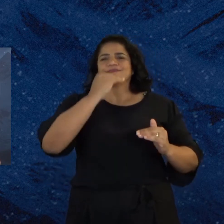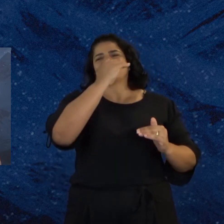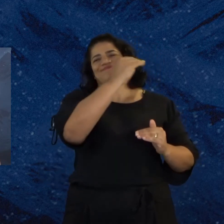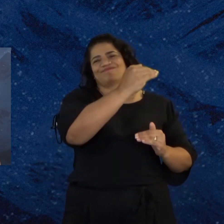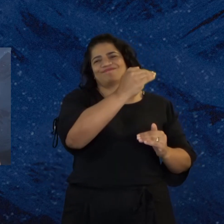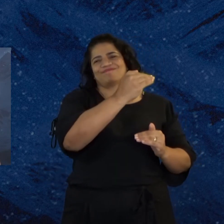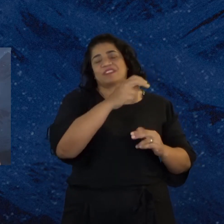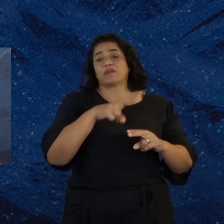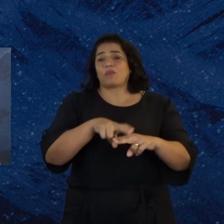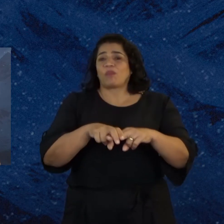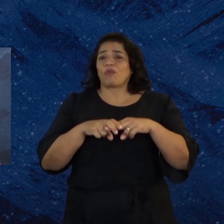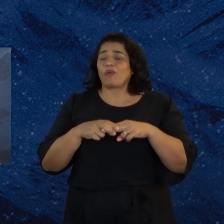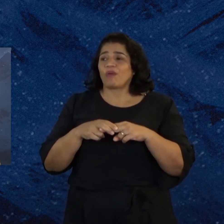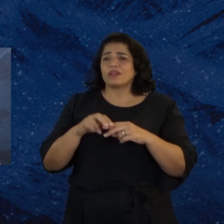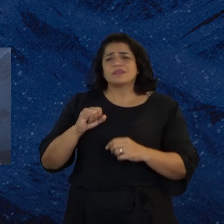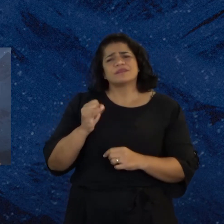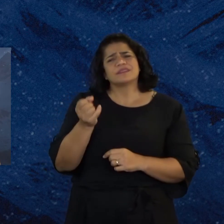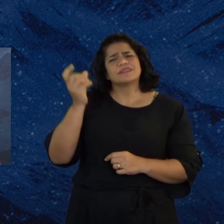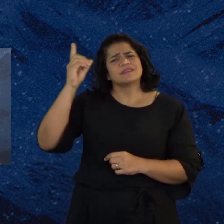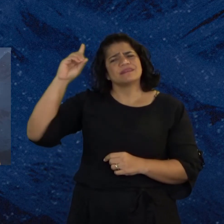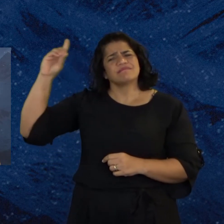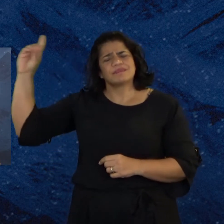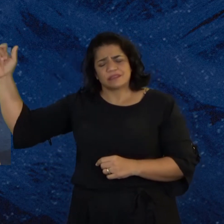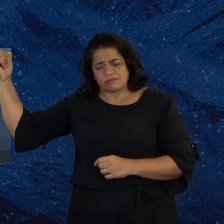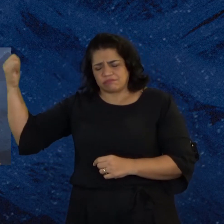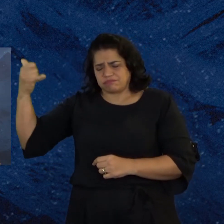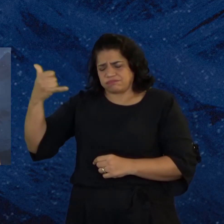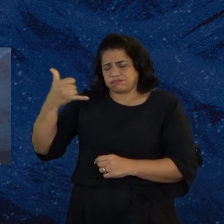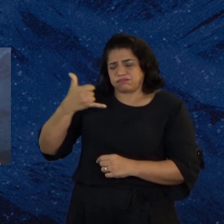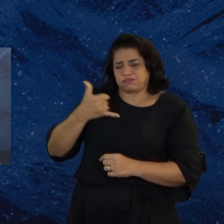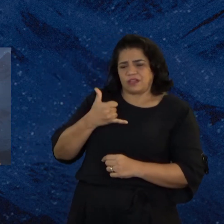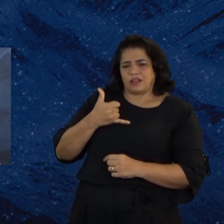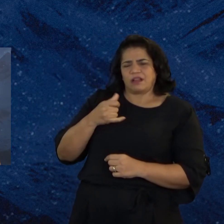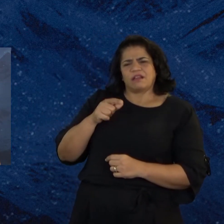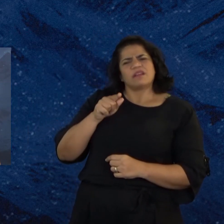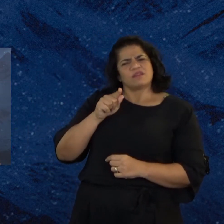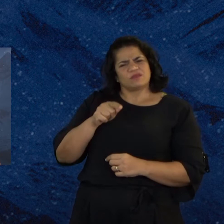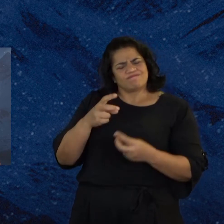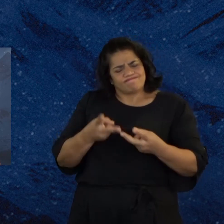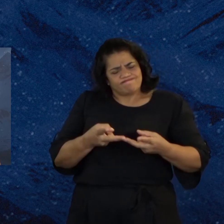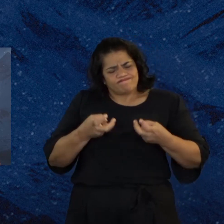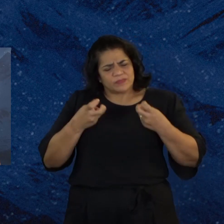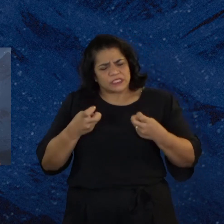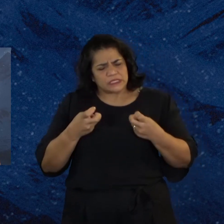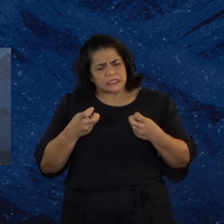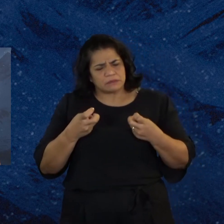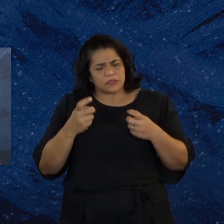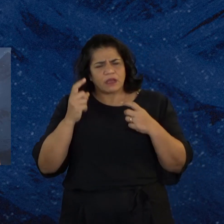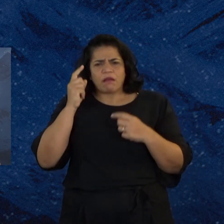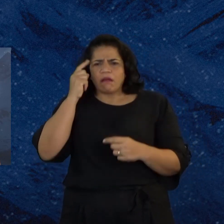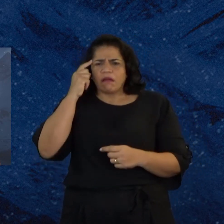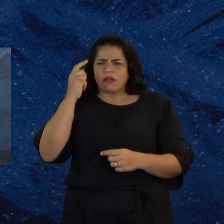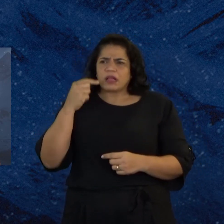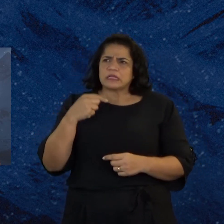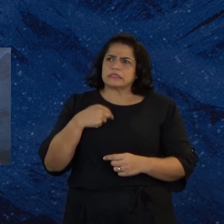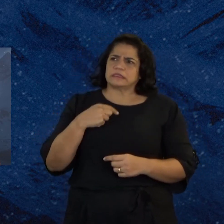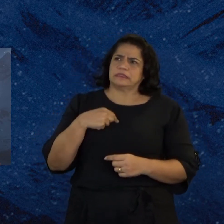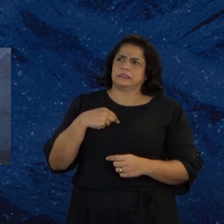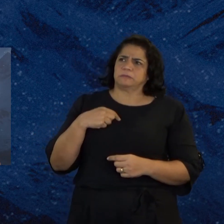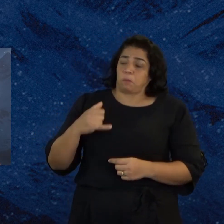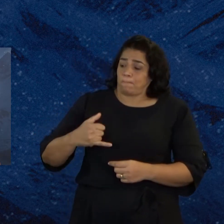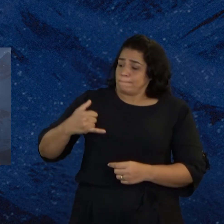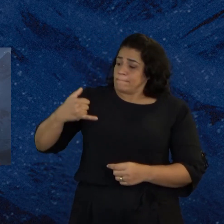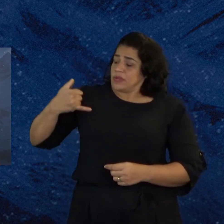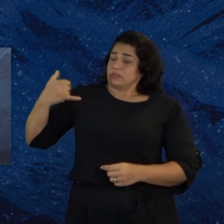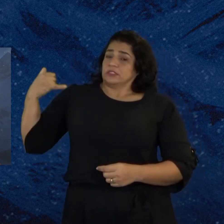você tem que medir agora. Você é aquele que se exalta ou você é aquele que se humilha? Você é parecido com o fariseu ou com o